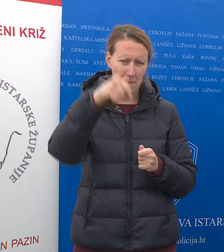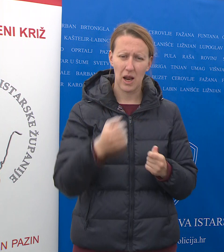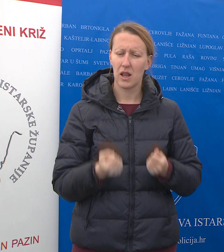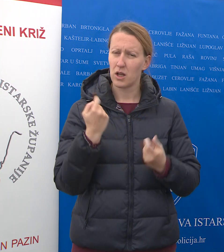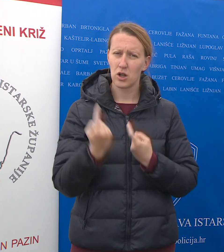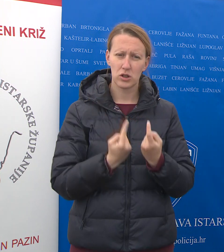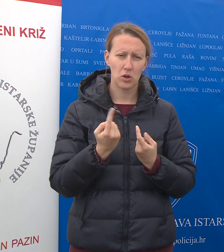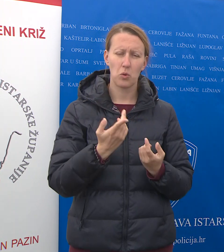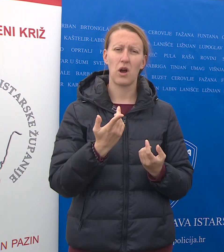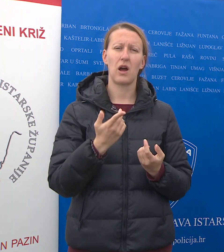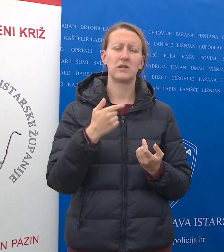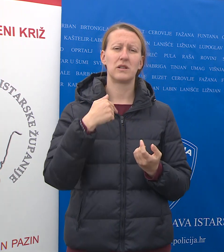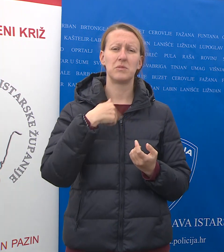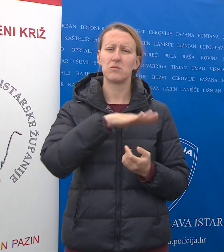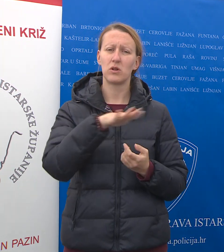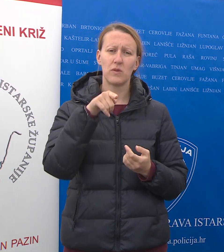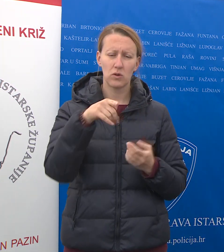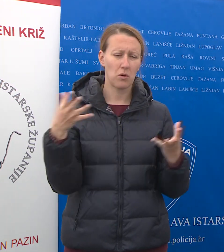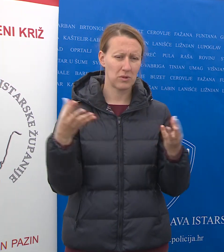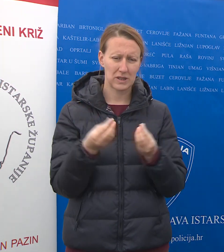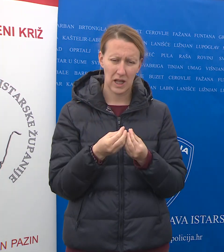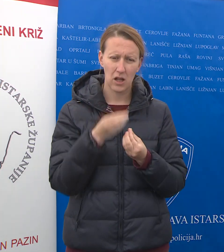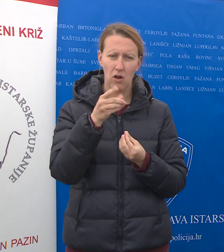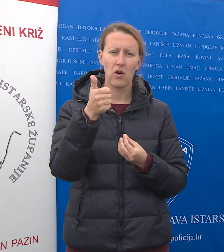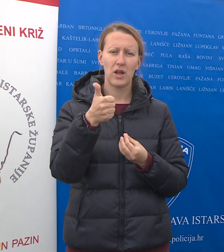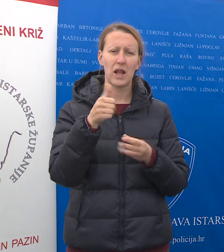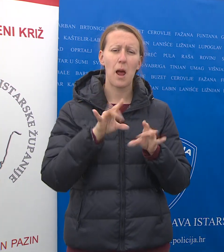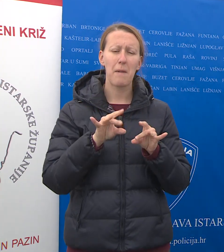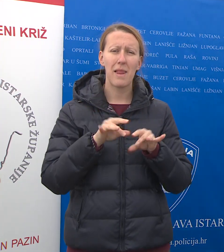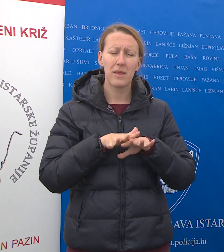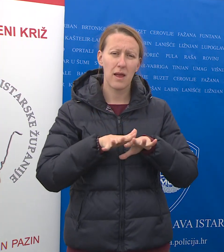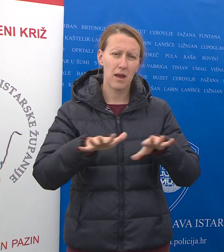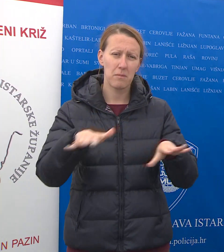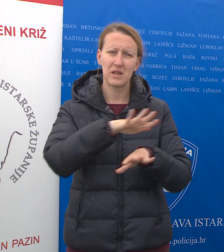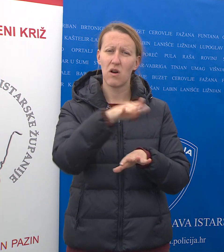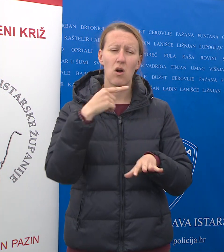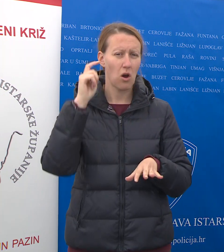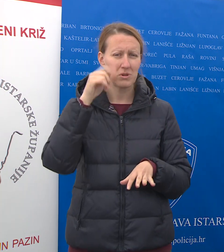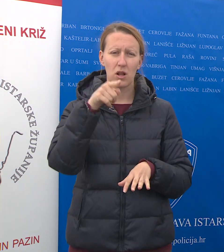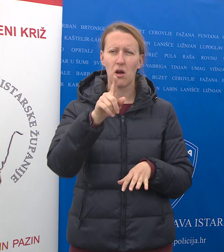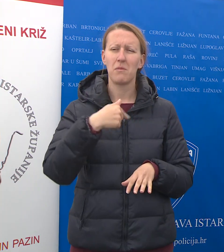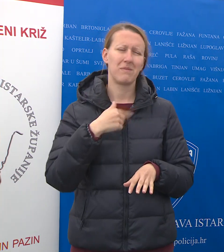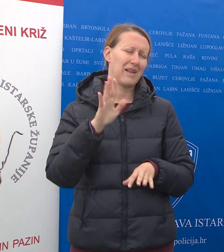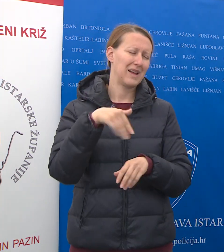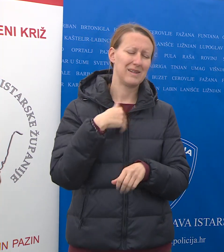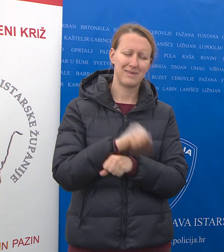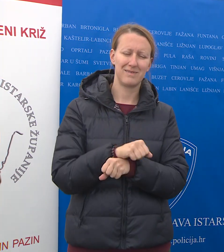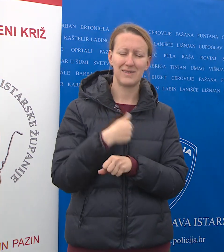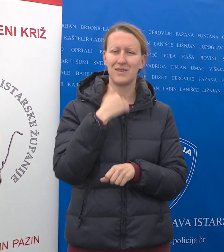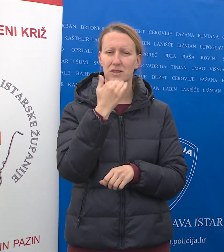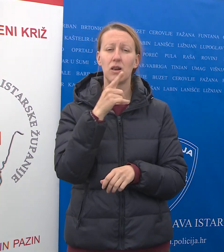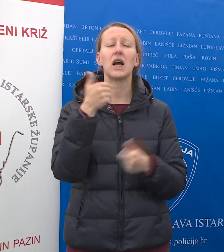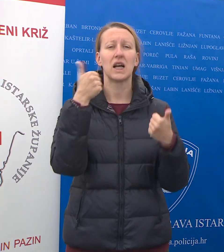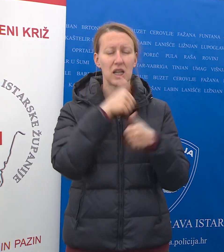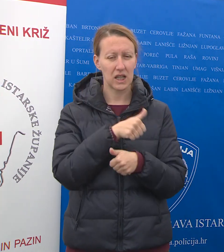teška situacija. Dakle, mi smo svi u tome zajedno. Ovo je jedna pandemija i svako ko misli da se to njega ne tiče je potpuno